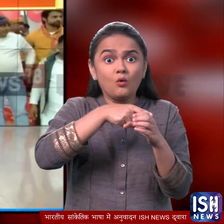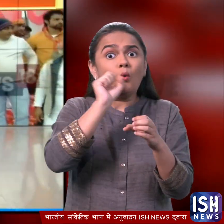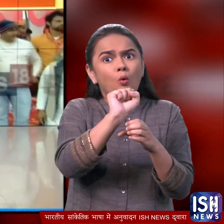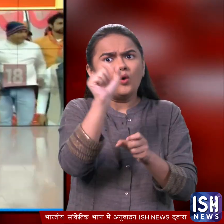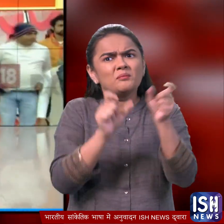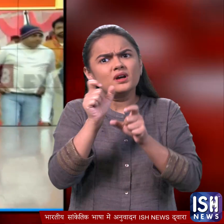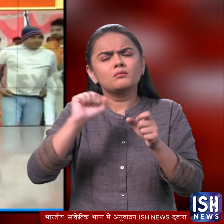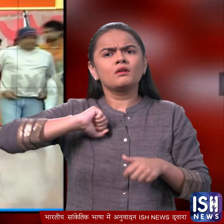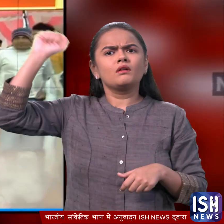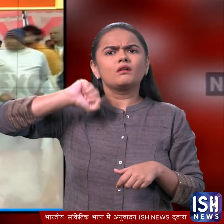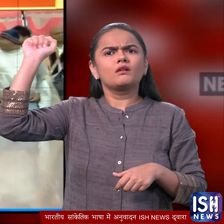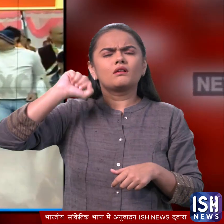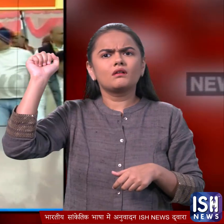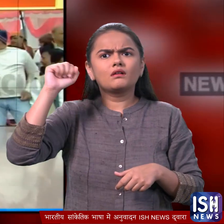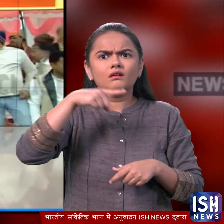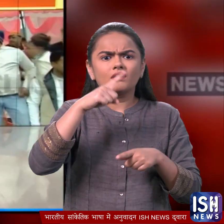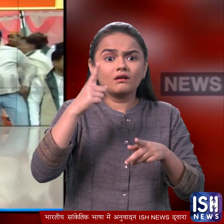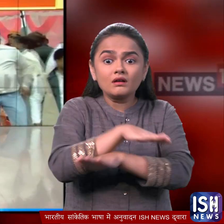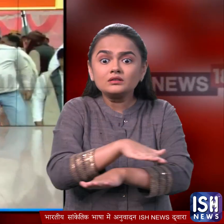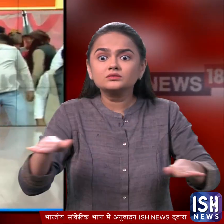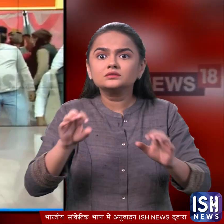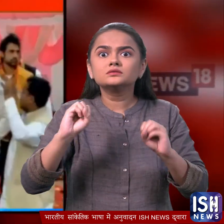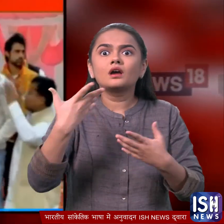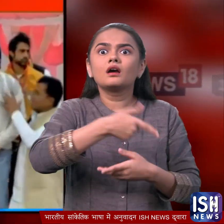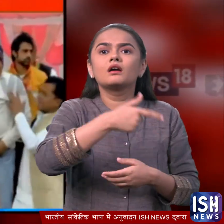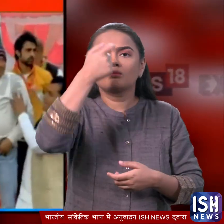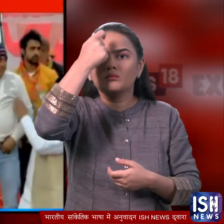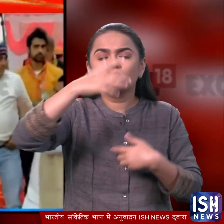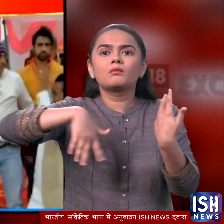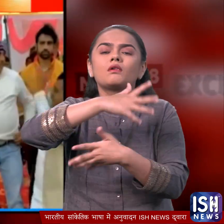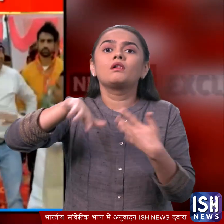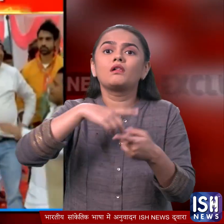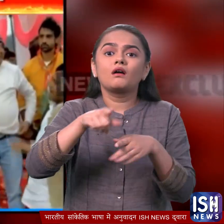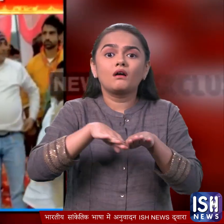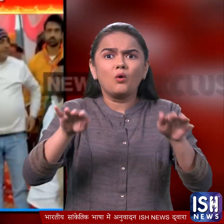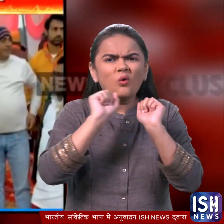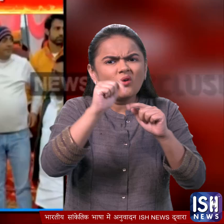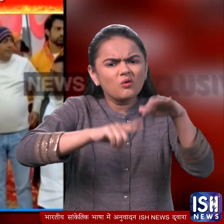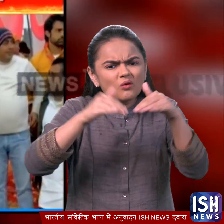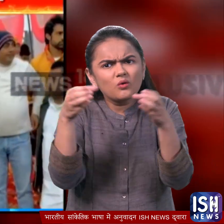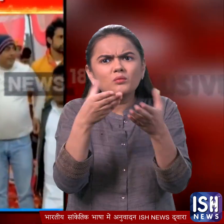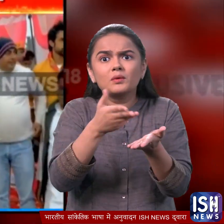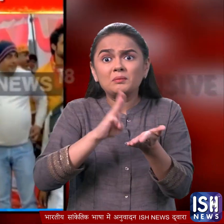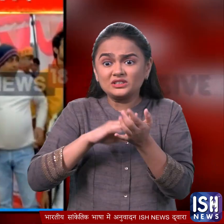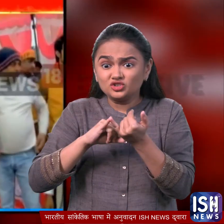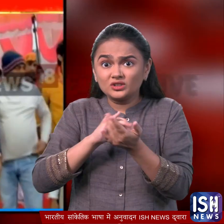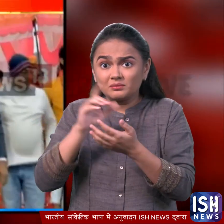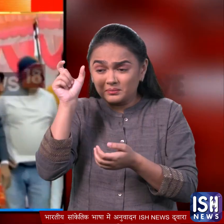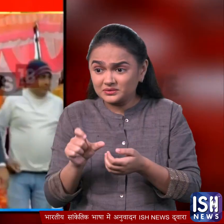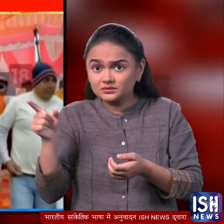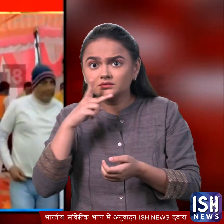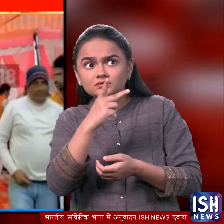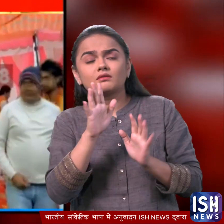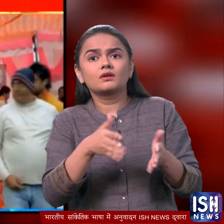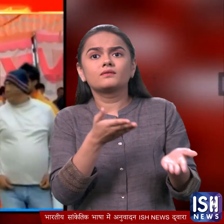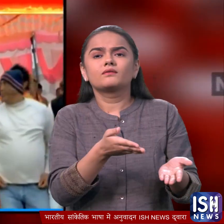जिसके बाद कार्यक्रम में खूब बवाल हुआ। ये सारा हंगामा मंच पर हुआ और वो भी बीजेपी सांसद महेश शर्मा के सामने।